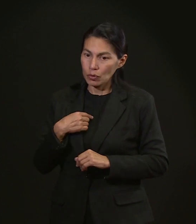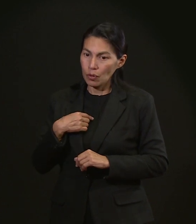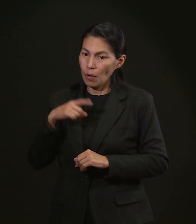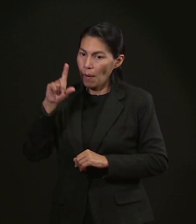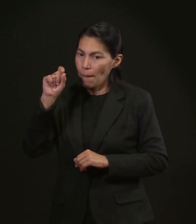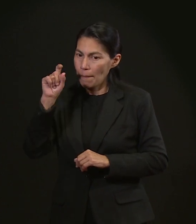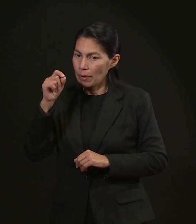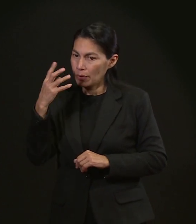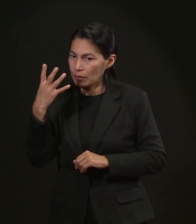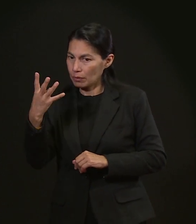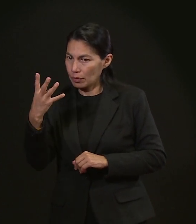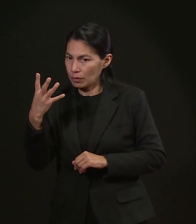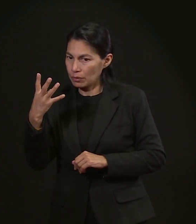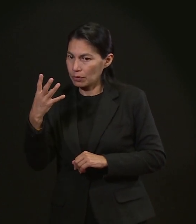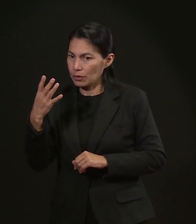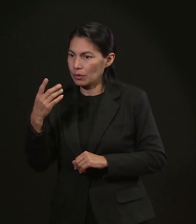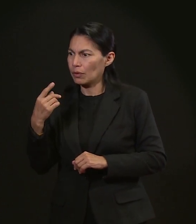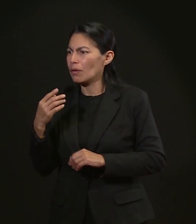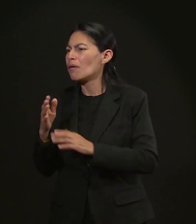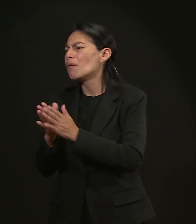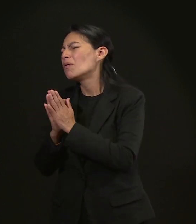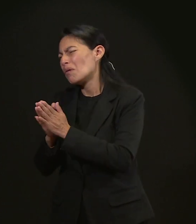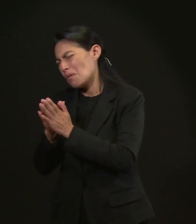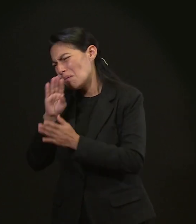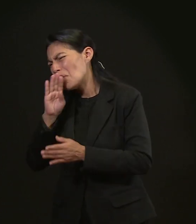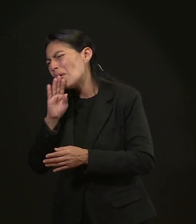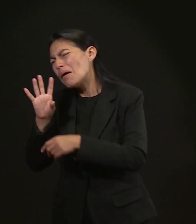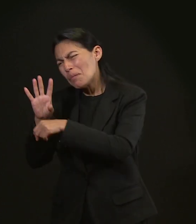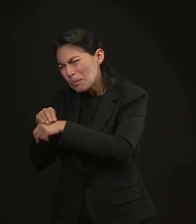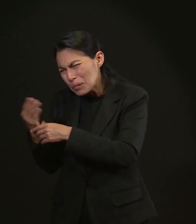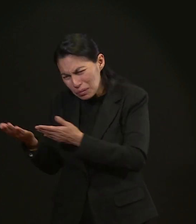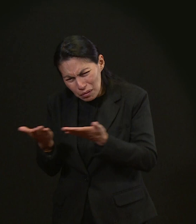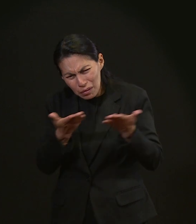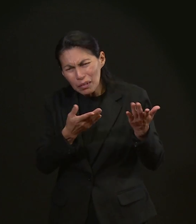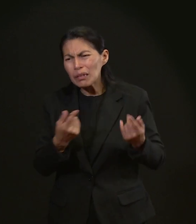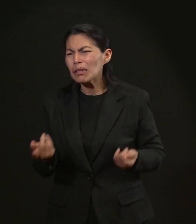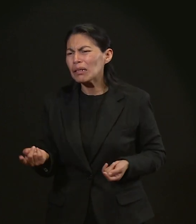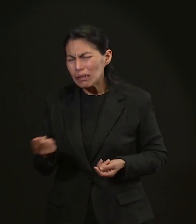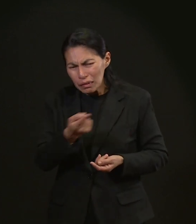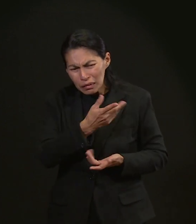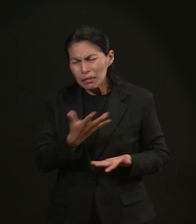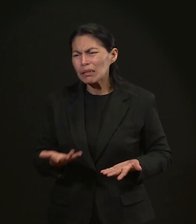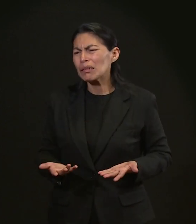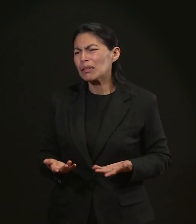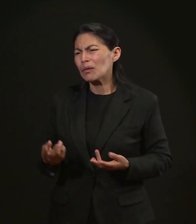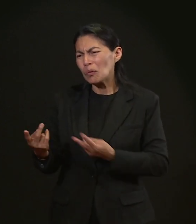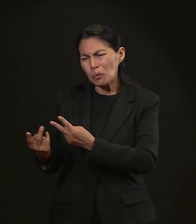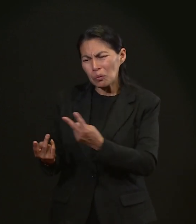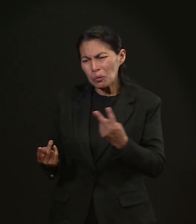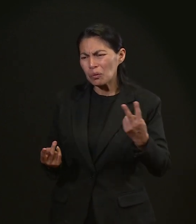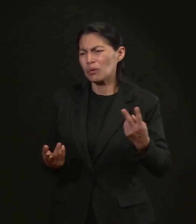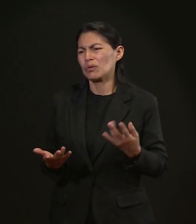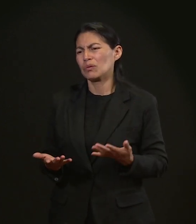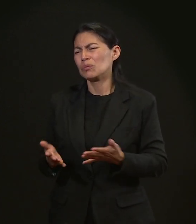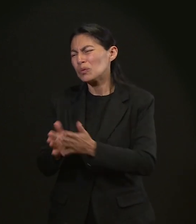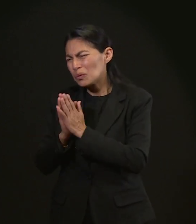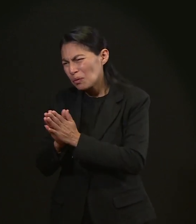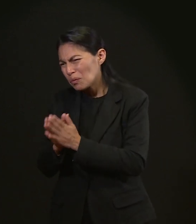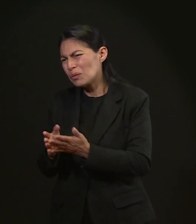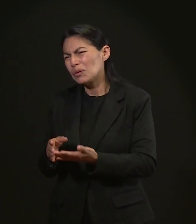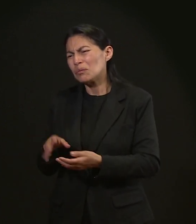pues yo ya tenía 24 y le he rogado a mi mamá que me diera permiso de venirme porque él se había venido para